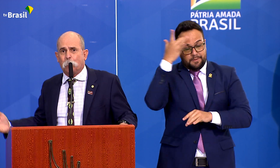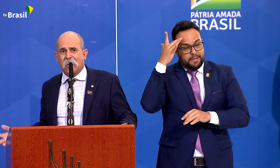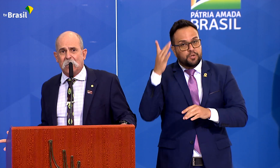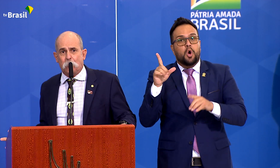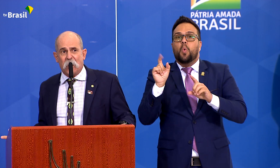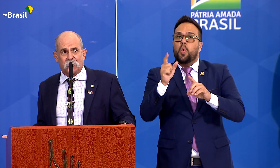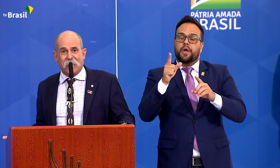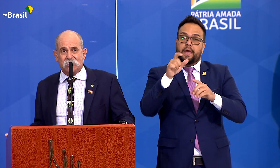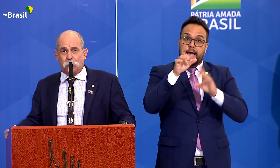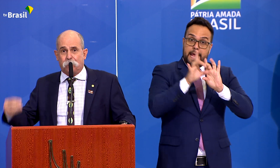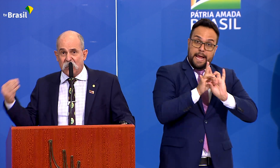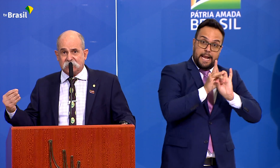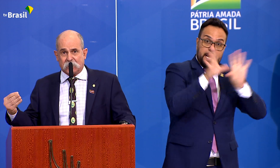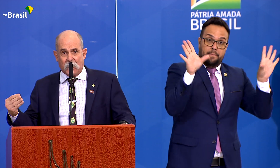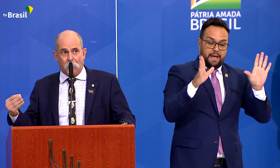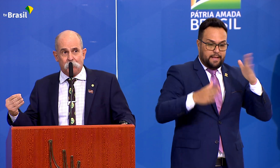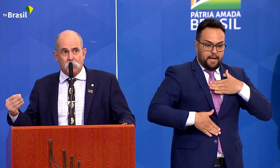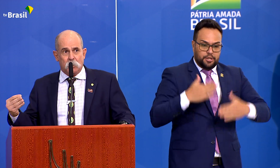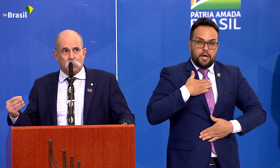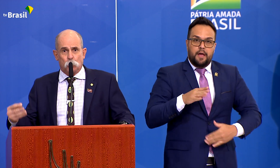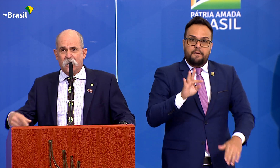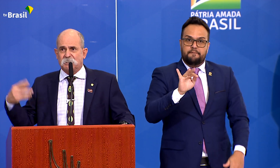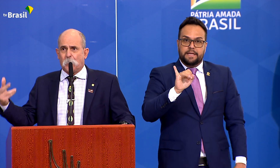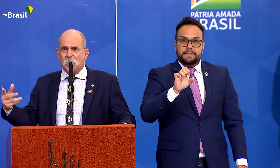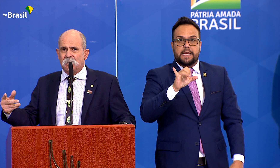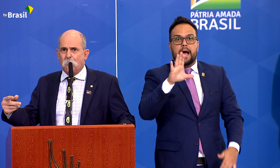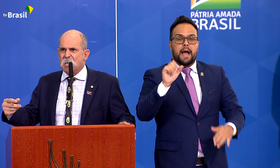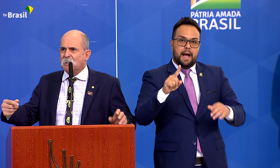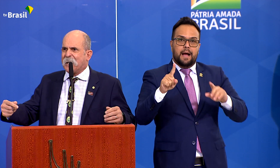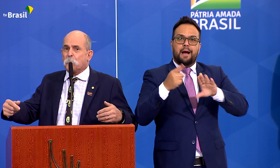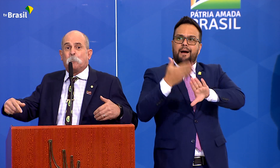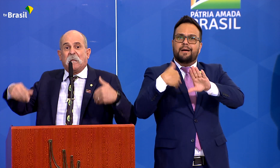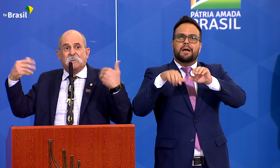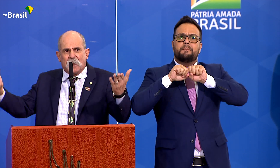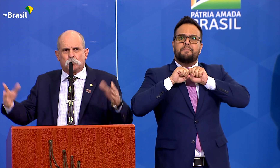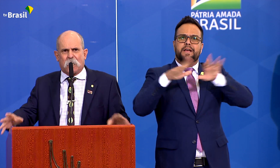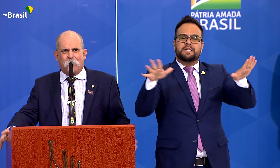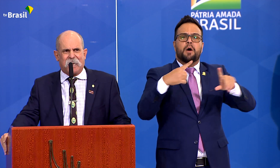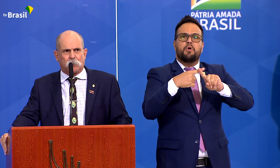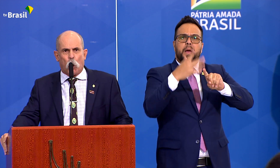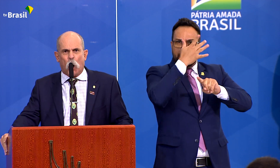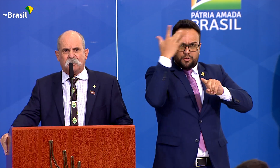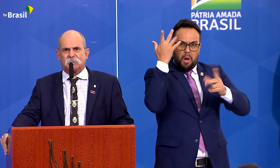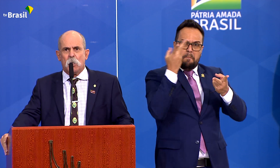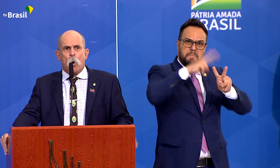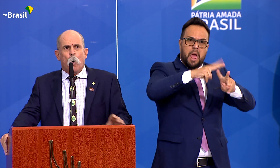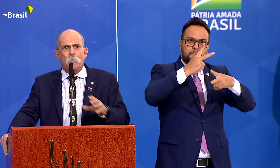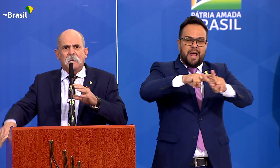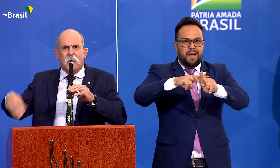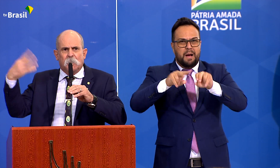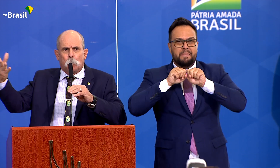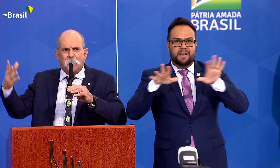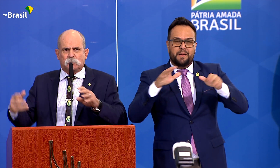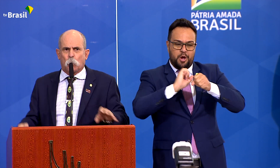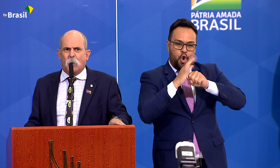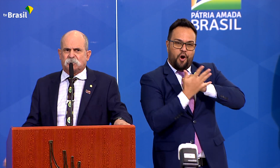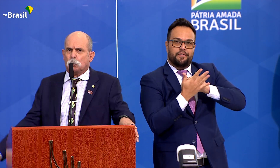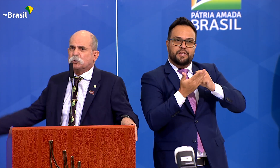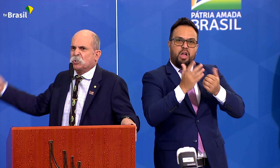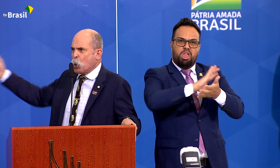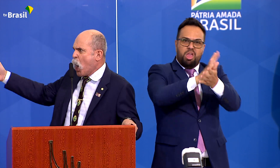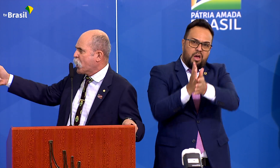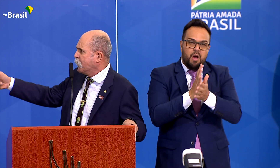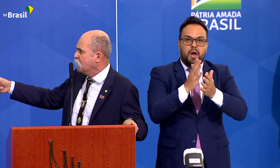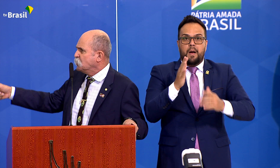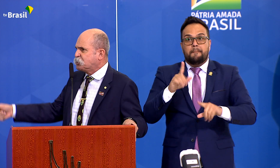tanto pela Liberdade física durante a pandemia andar prendendo trabalhadores humilhando